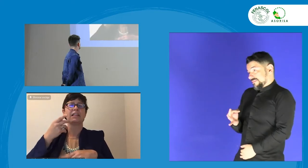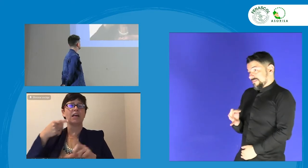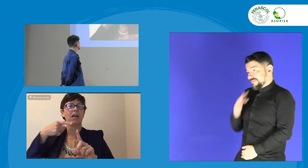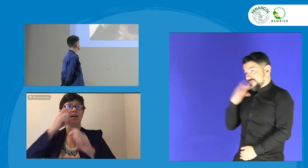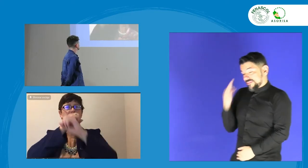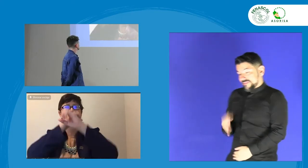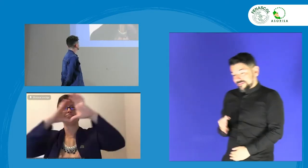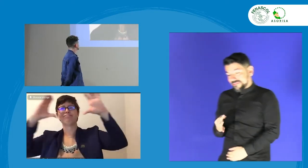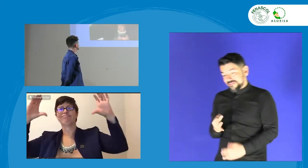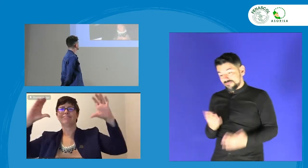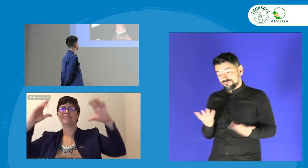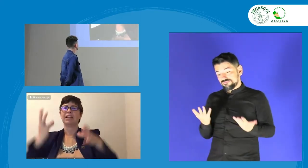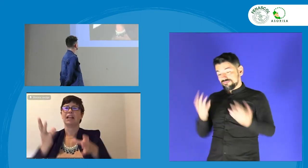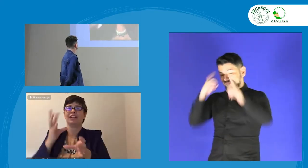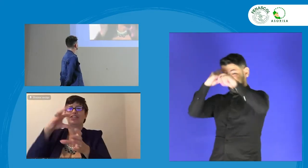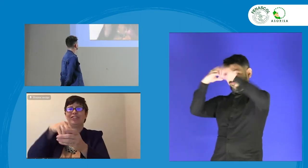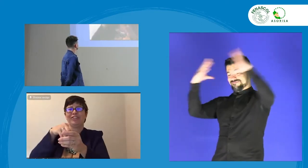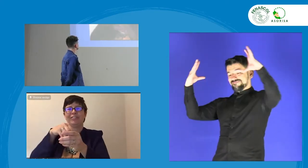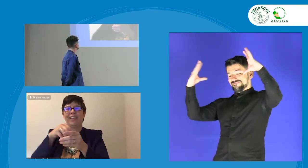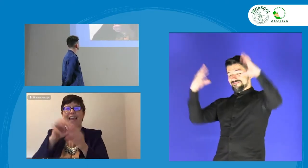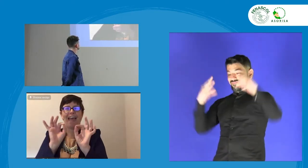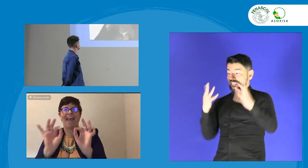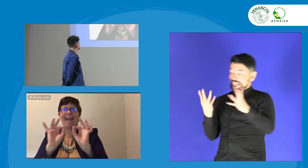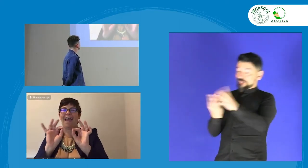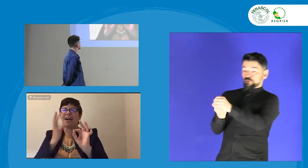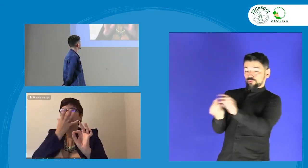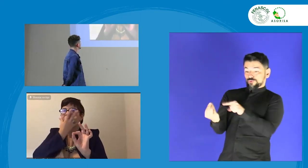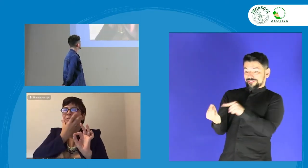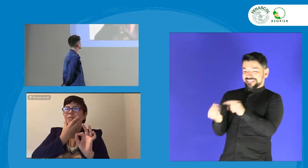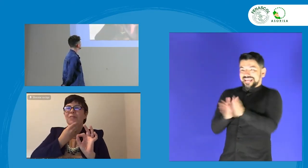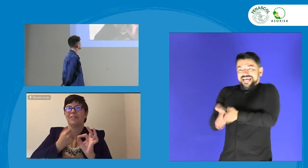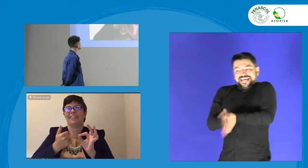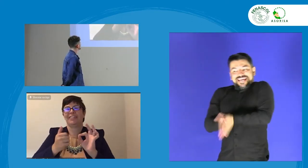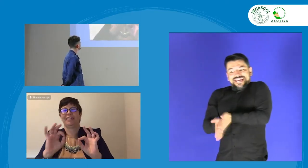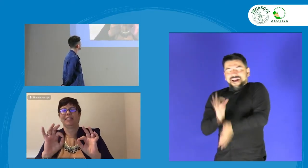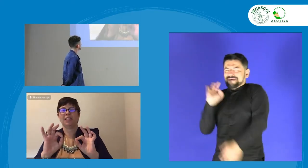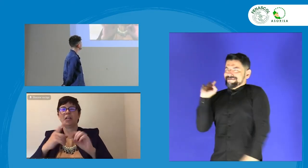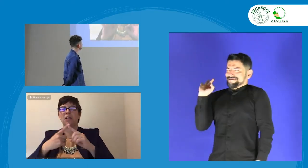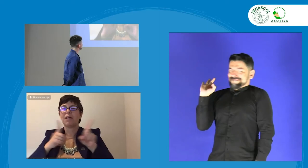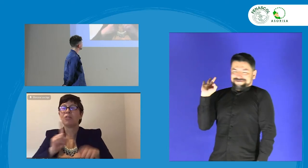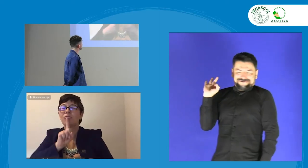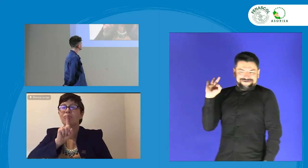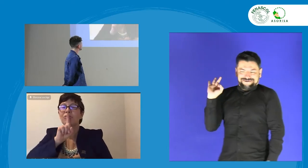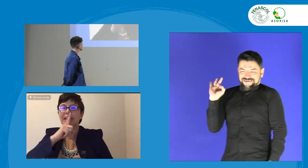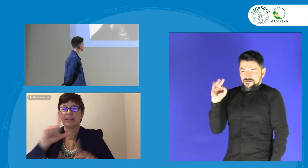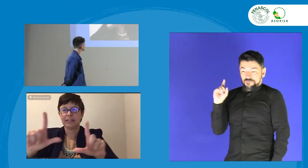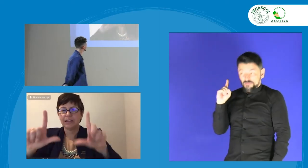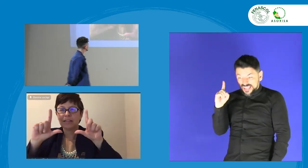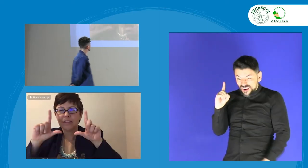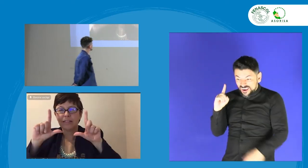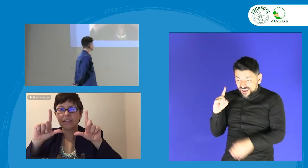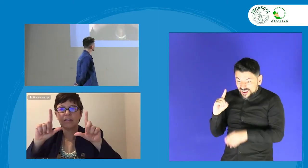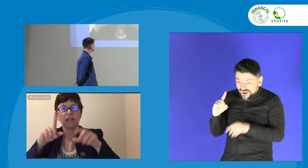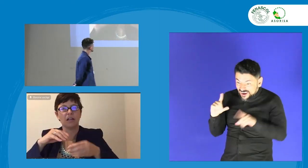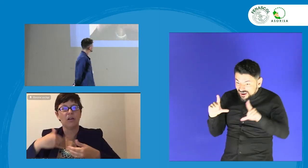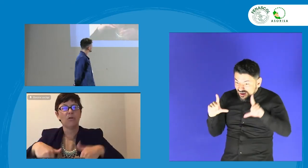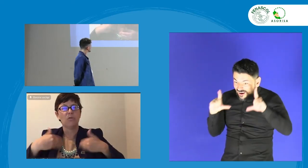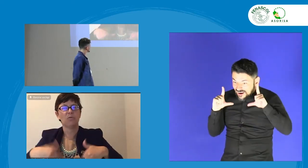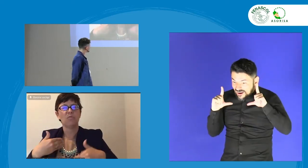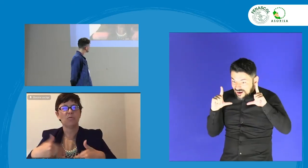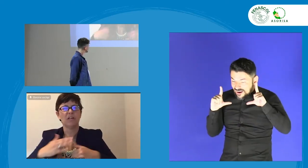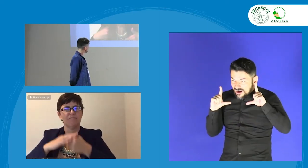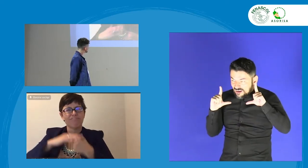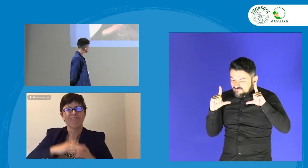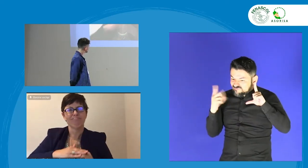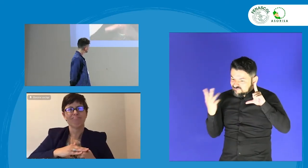Sí, así es, correcto. Porque es que uno se imagina esa inclusión perfecta, muy linda, pero cuando la